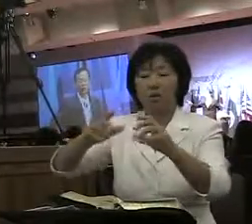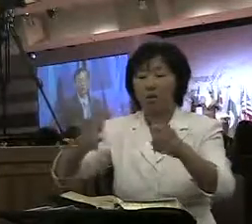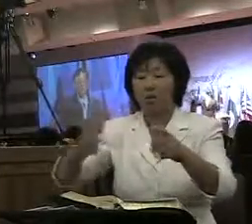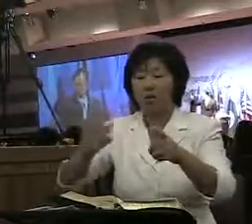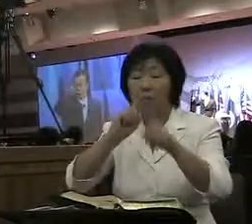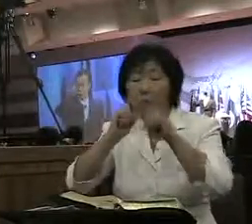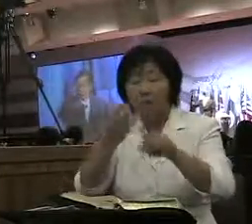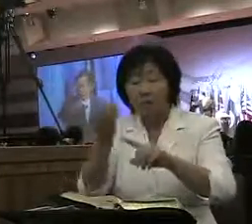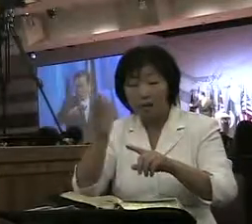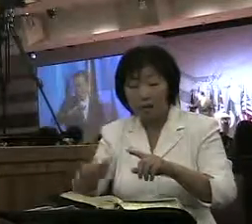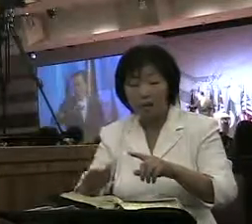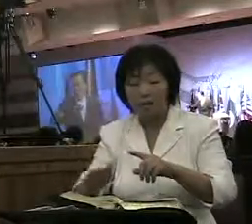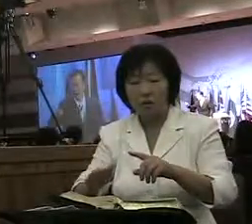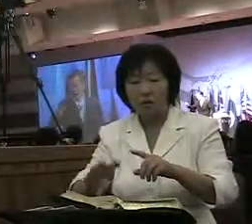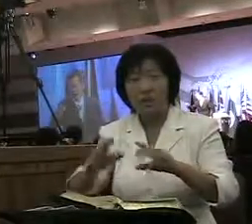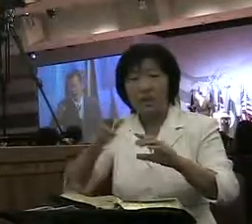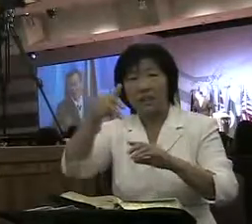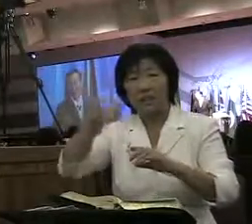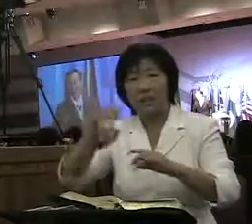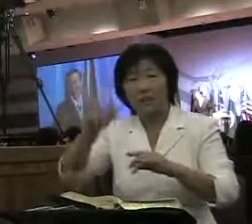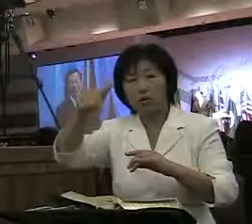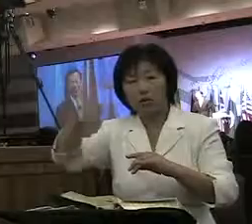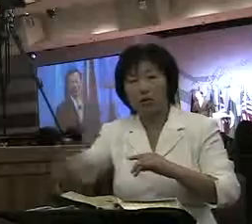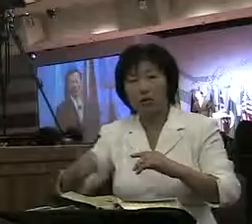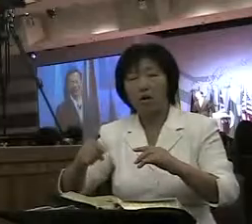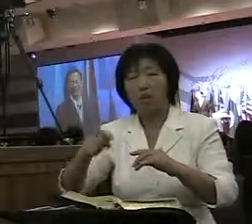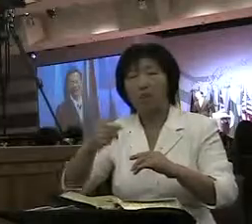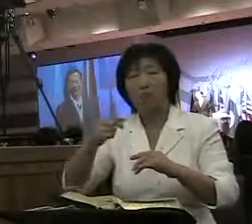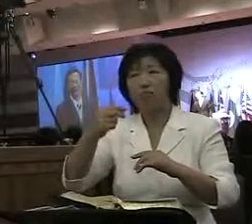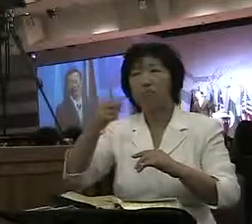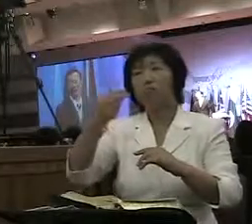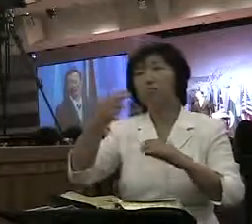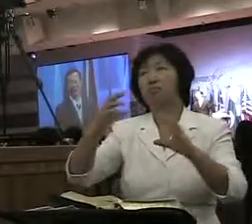말할지라도 지구가 둥글다는 사실이 변합니까?